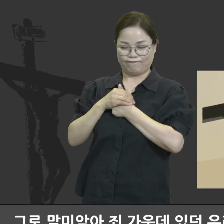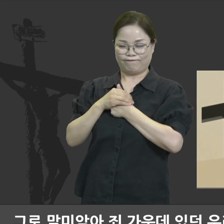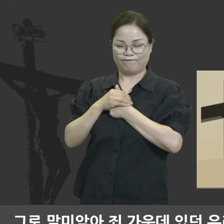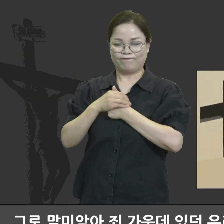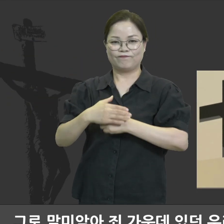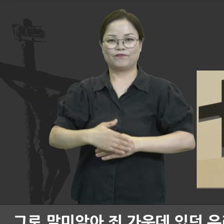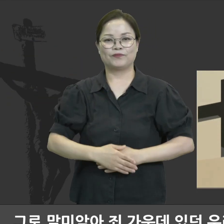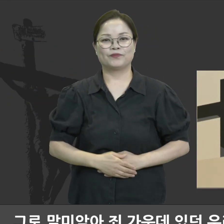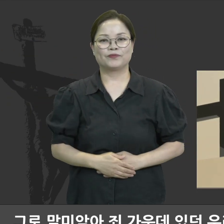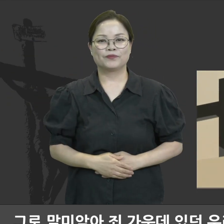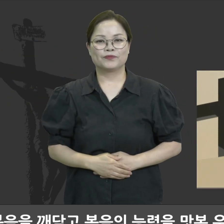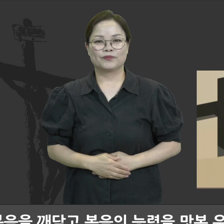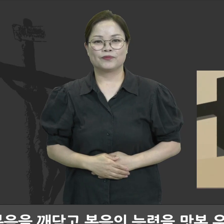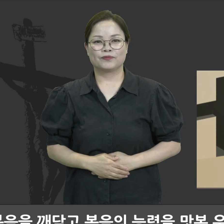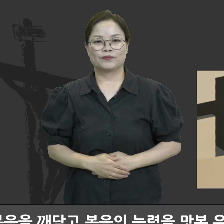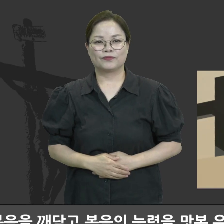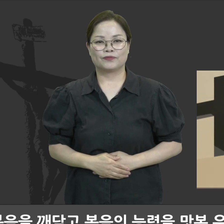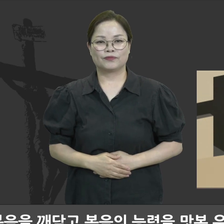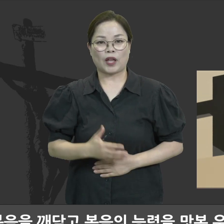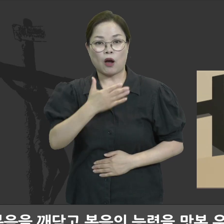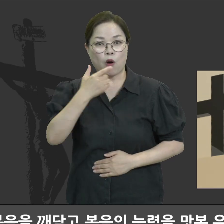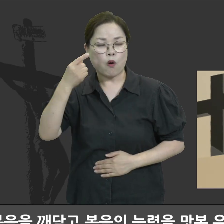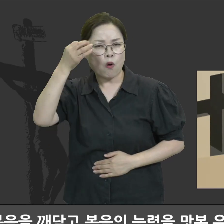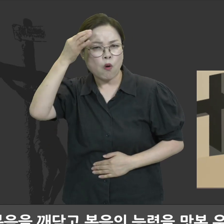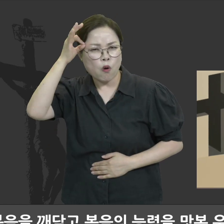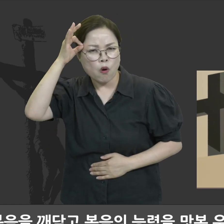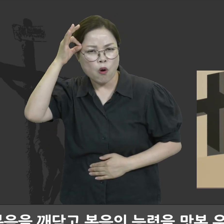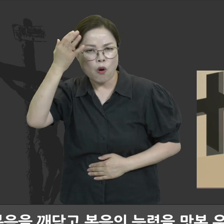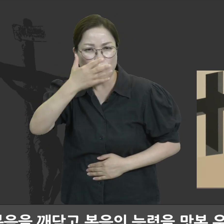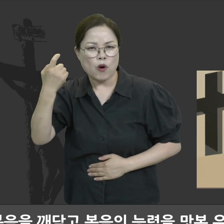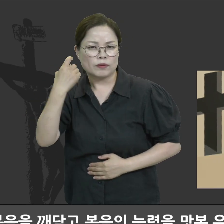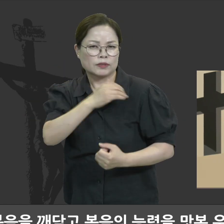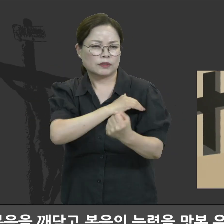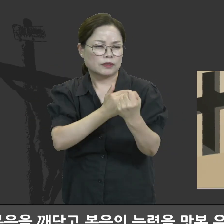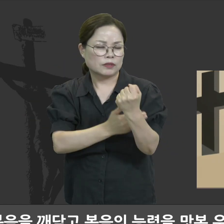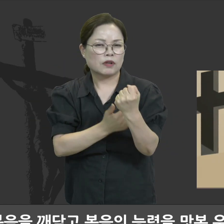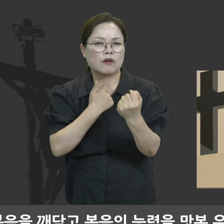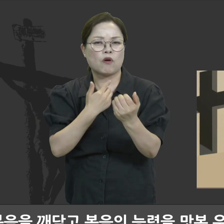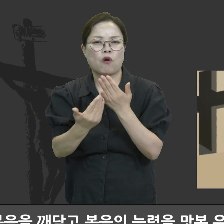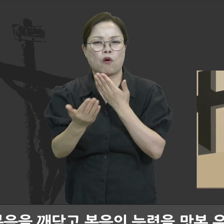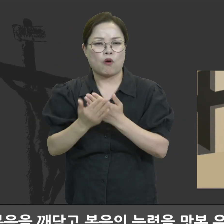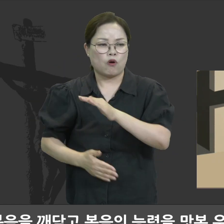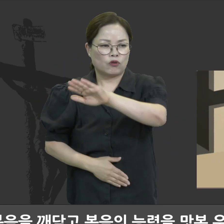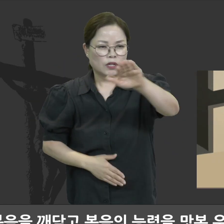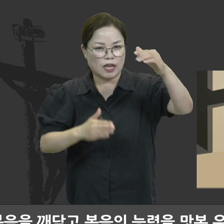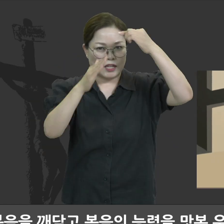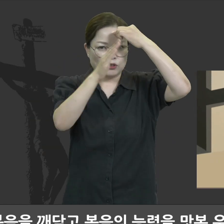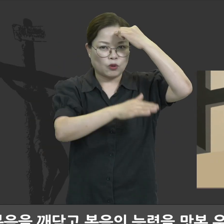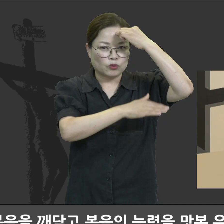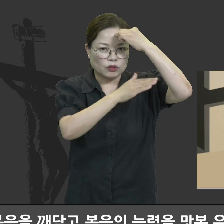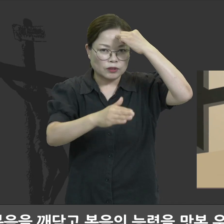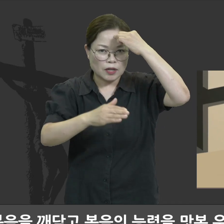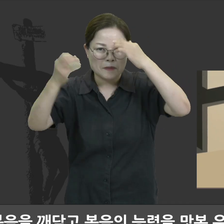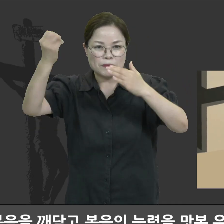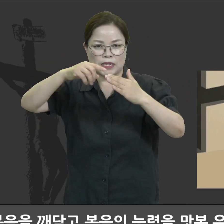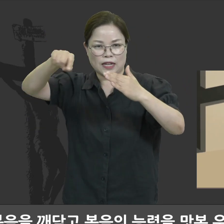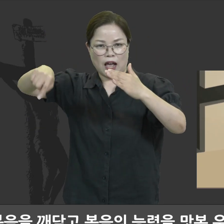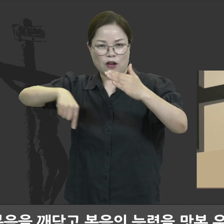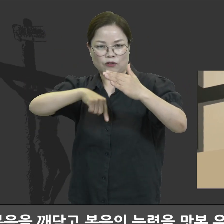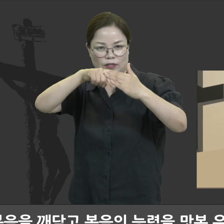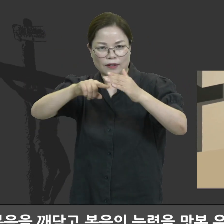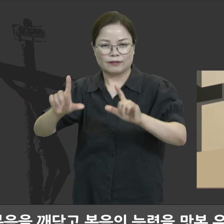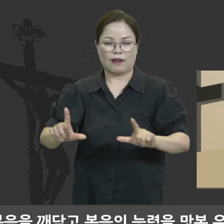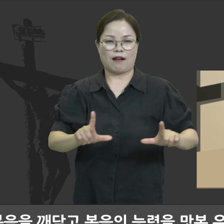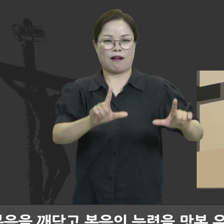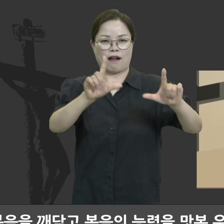받게 되었습니다. 복음을 깨닫고 복음의 능력을 맛본 우리 성도들은 빛 가운데로